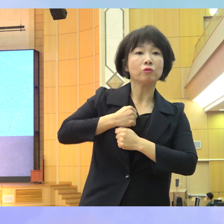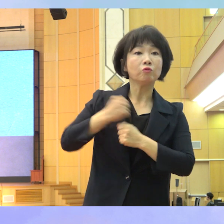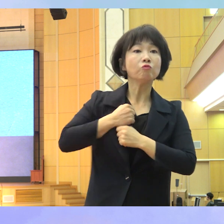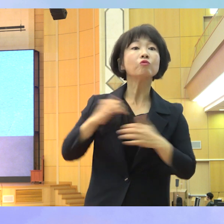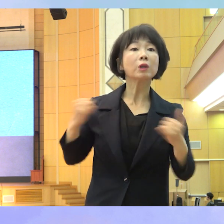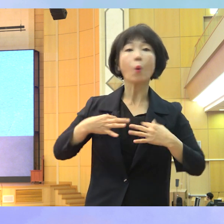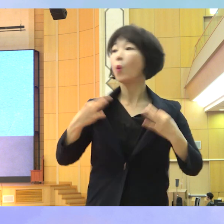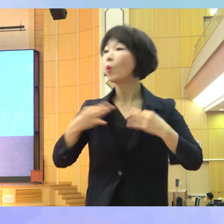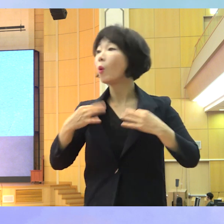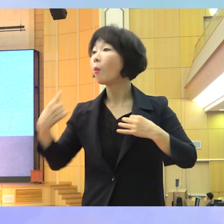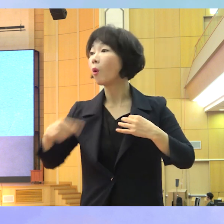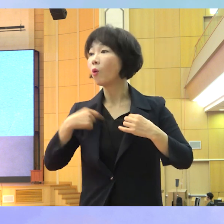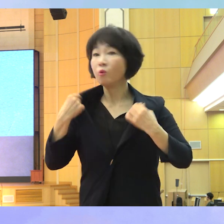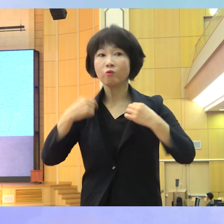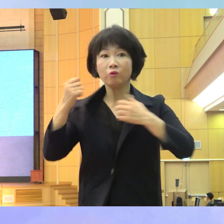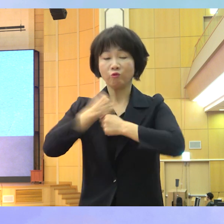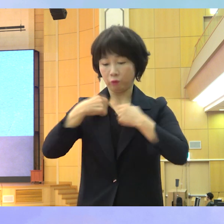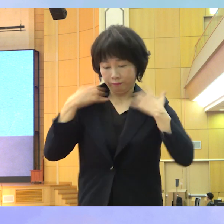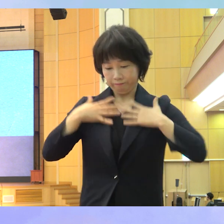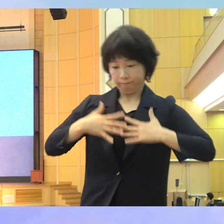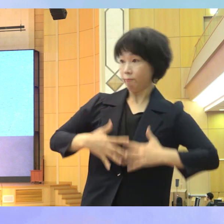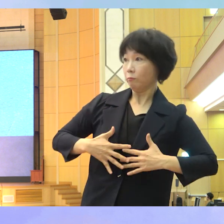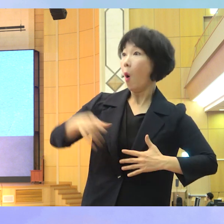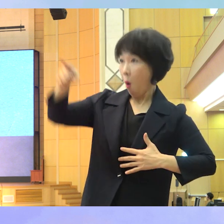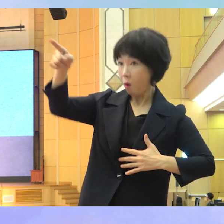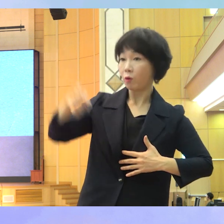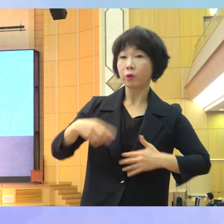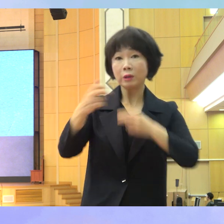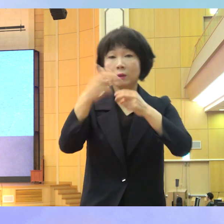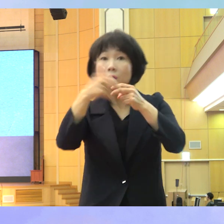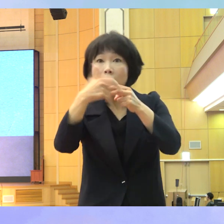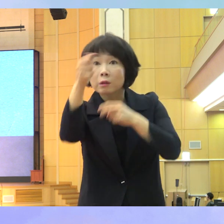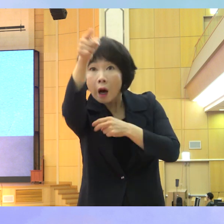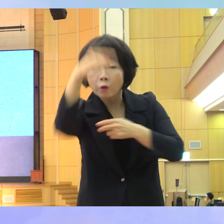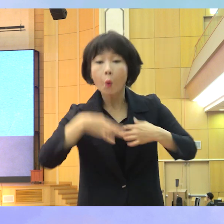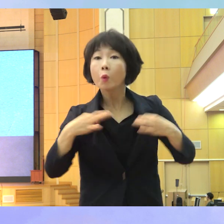하고요. 의사는 의사 가운을 입어요. 그리고 의사의 행동을 해요.